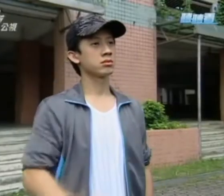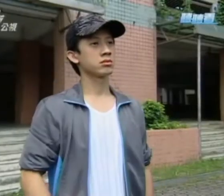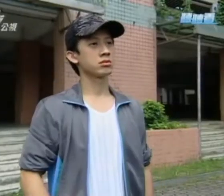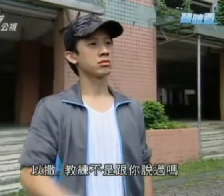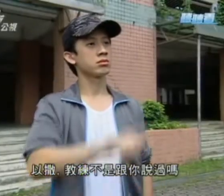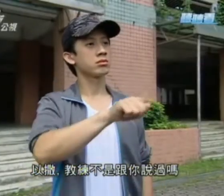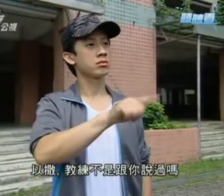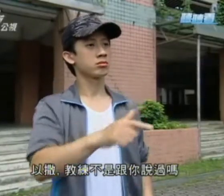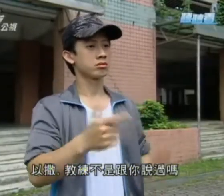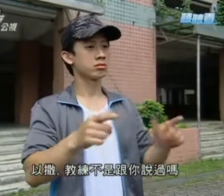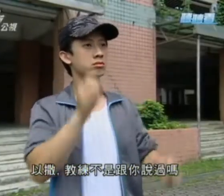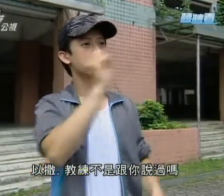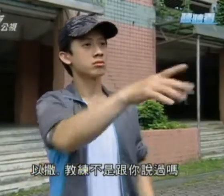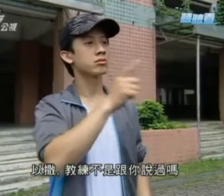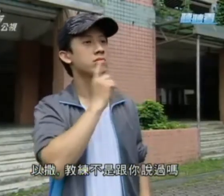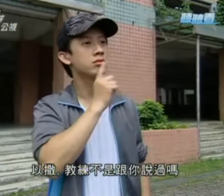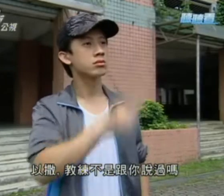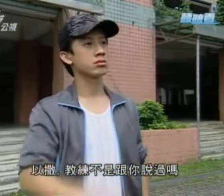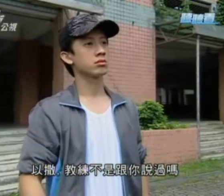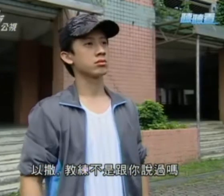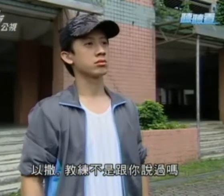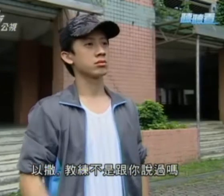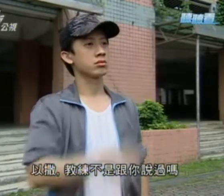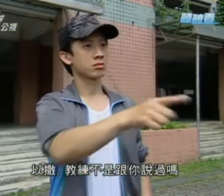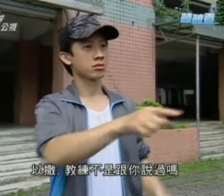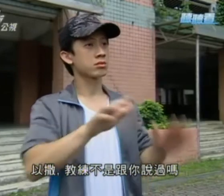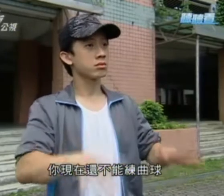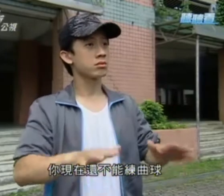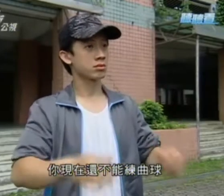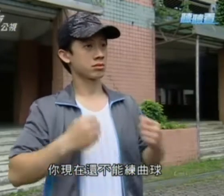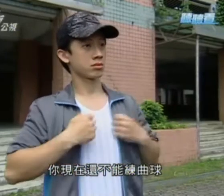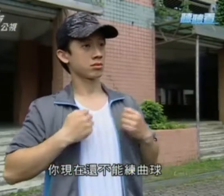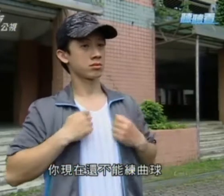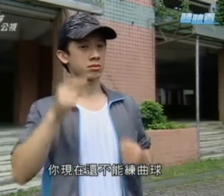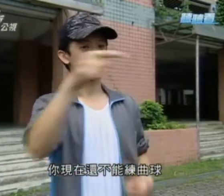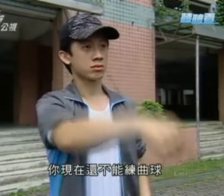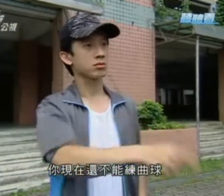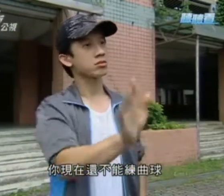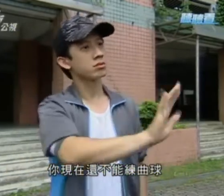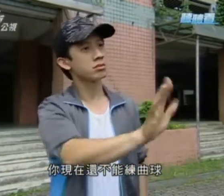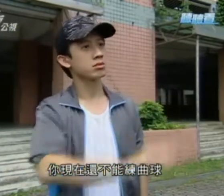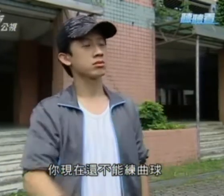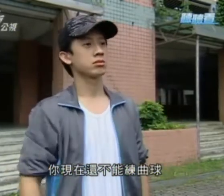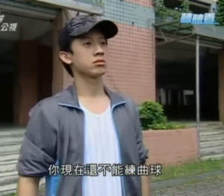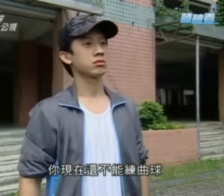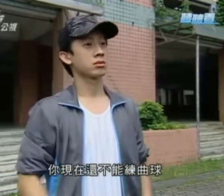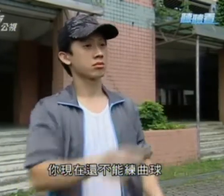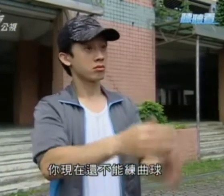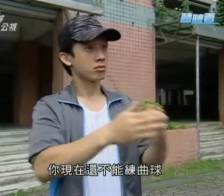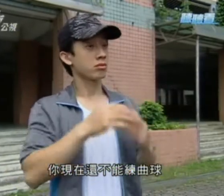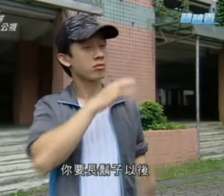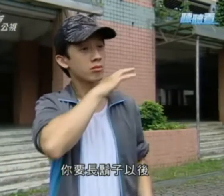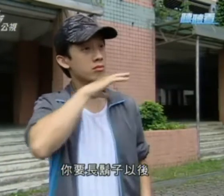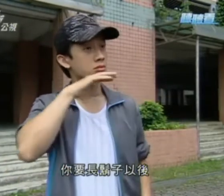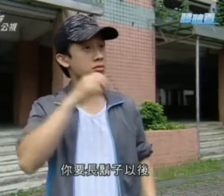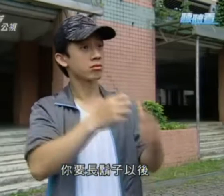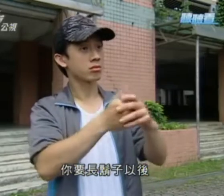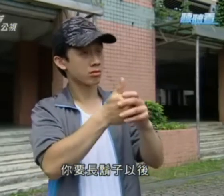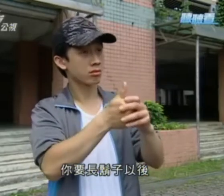以萨，教练不是跟你说过吗？你现在还不能练曲球，你要长胡子以